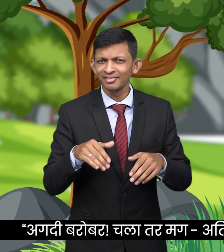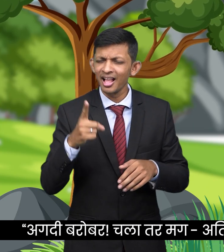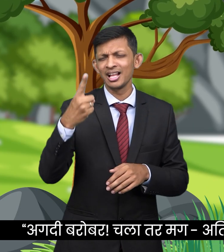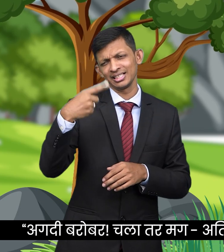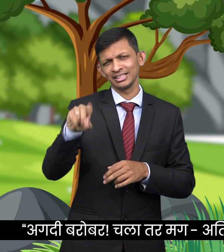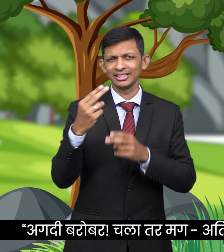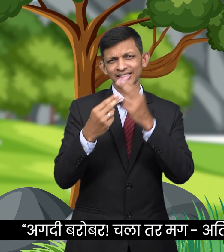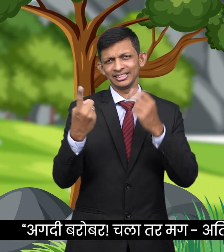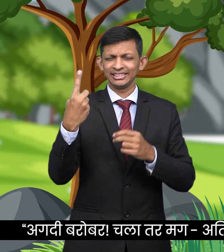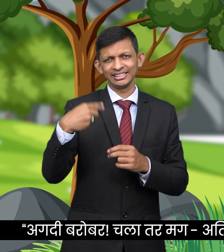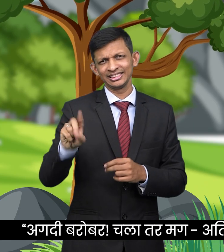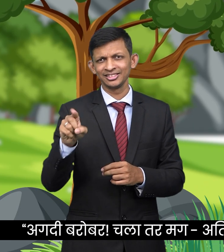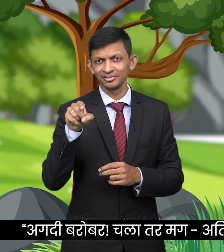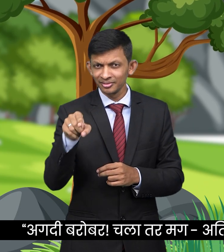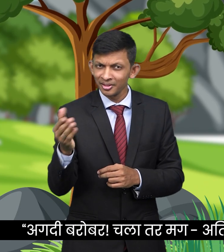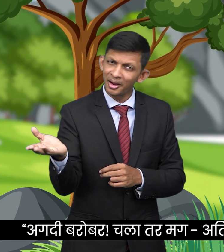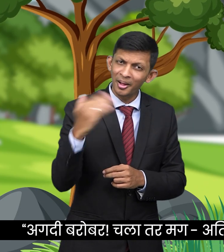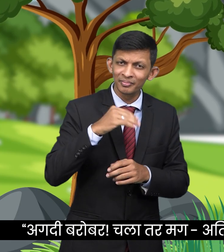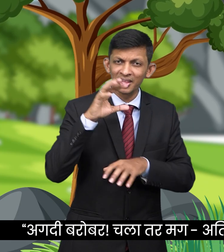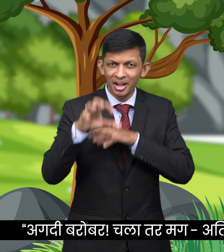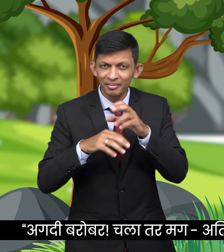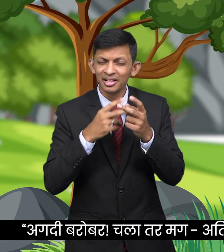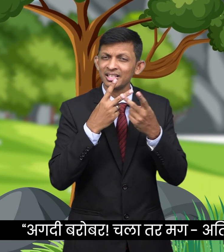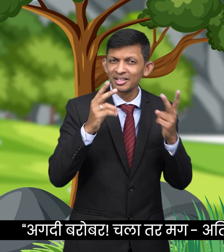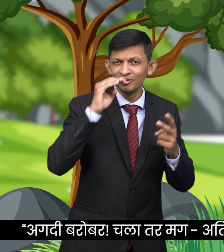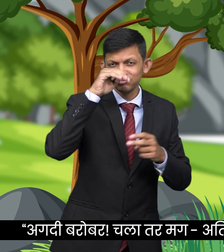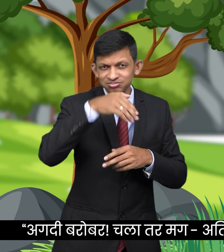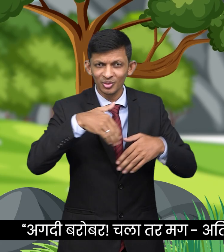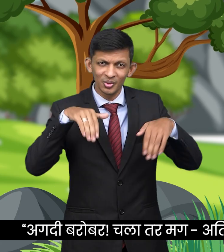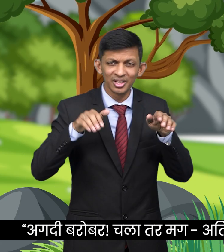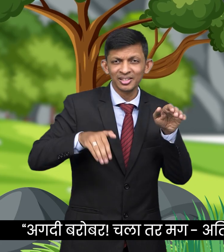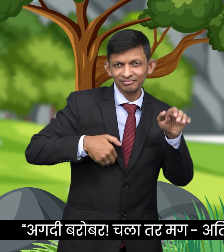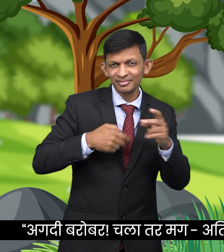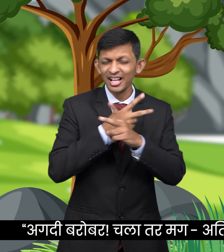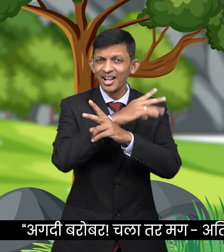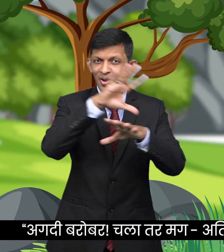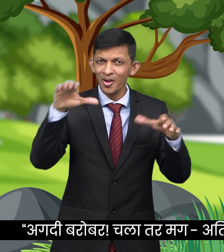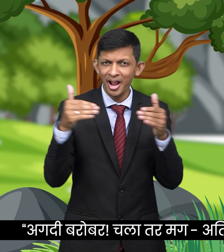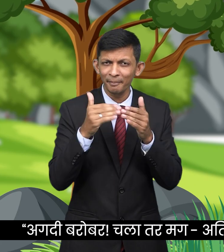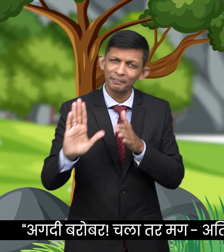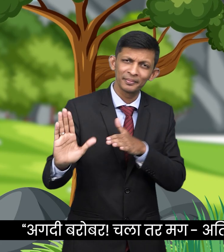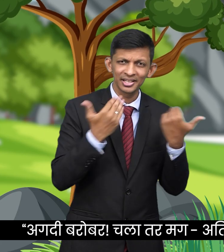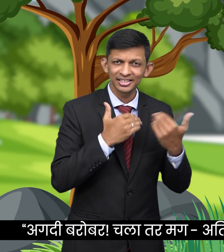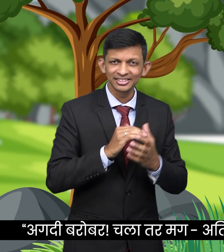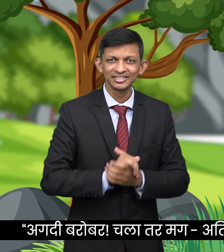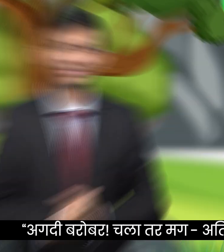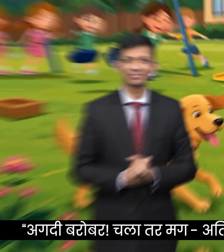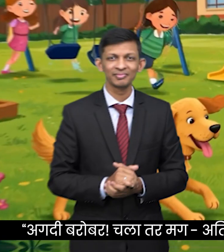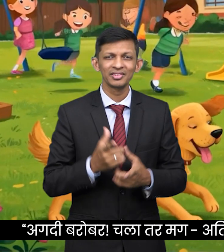अगदी बरोबर. चला तर मग अतींद्रिय क्षमता असलेल्या आणखी प्राण्यांना